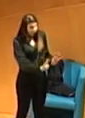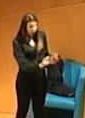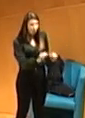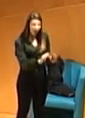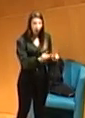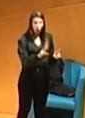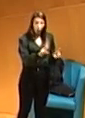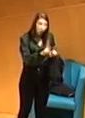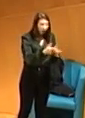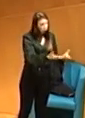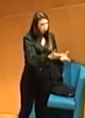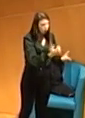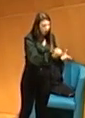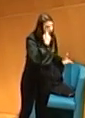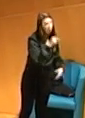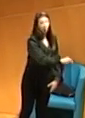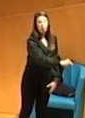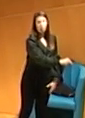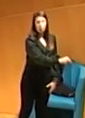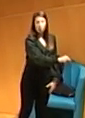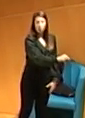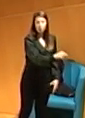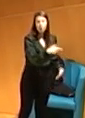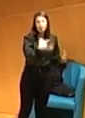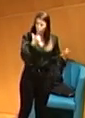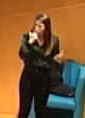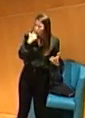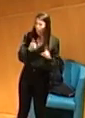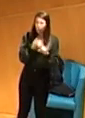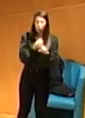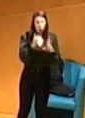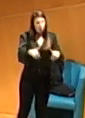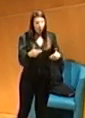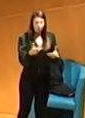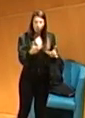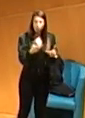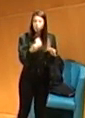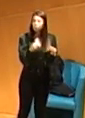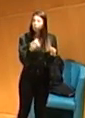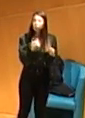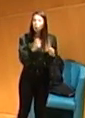pour ces mamans-là. Vous voyez, et je pense que c'est bien qu'on les ait pas